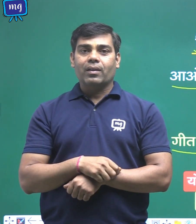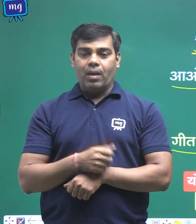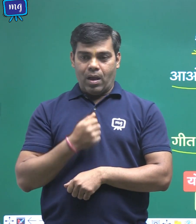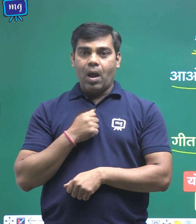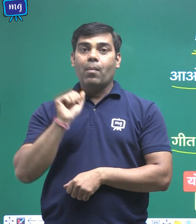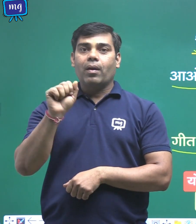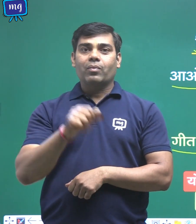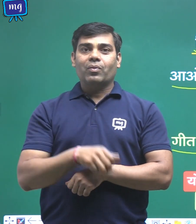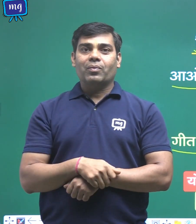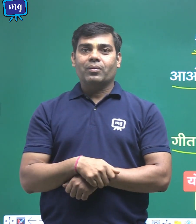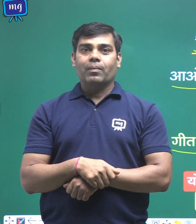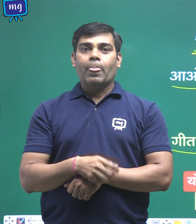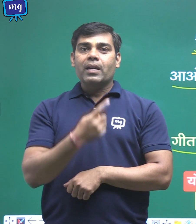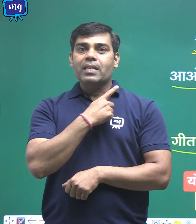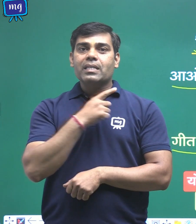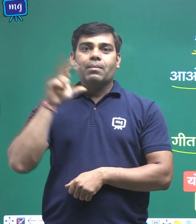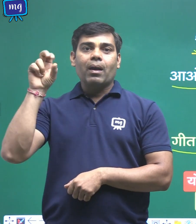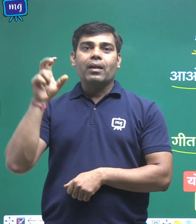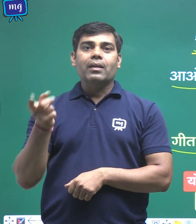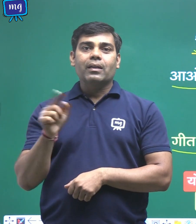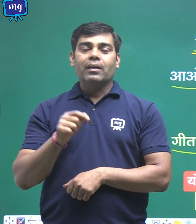आपको इस पाठ का